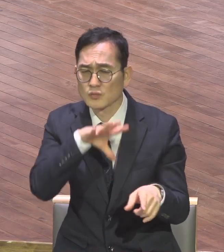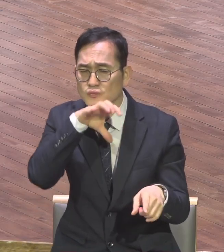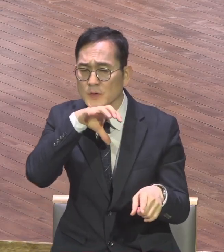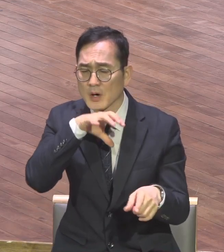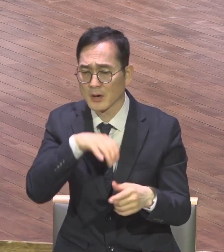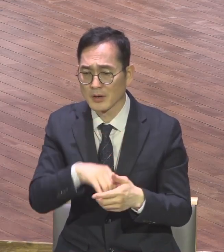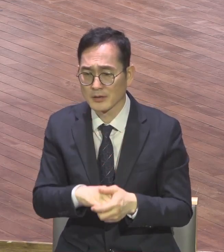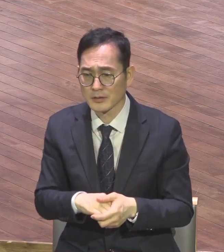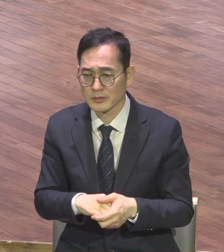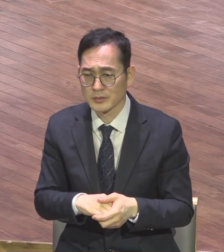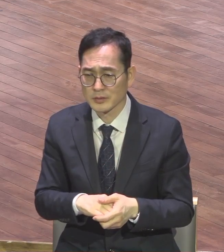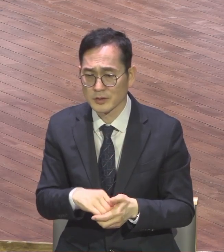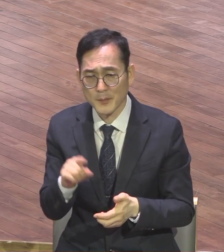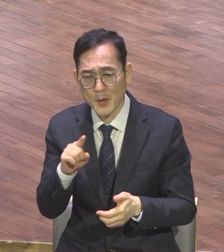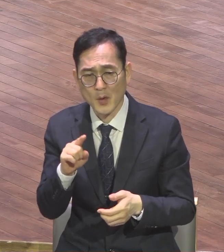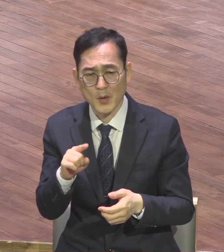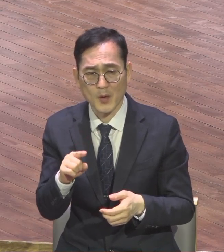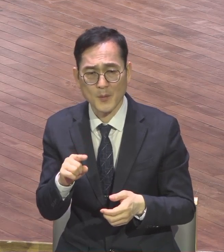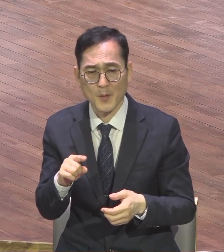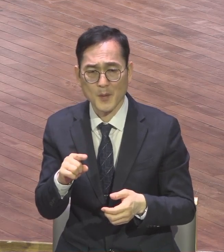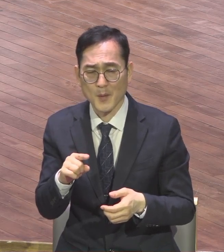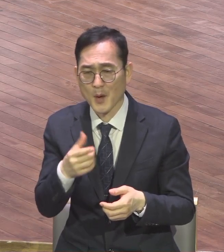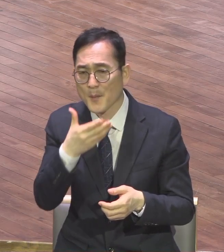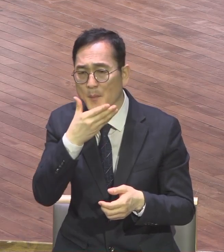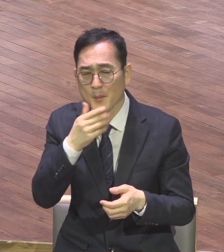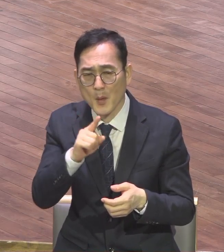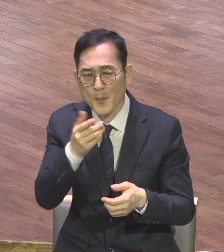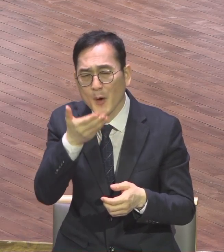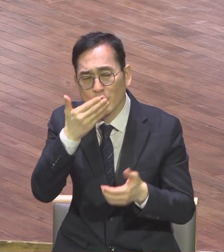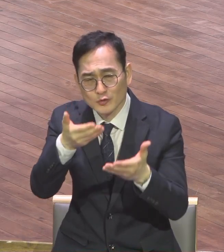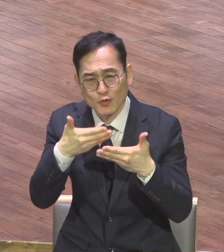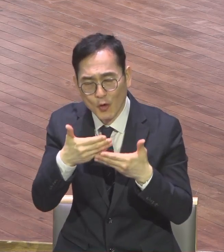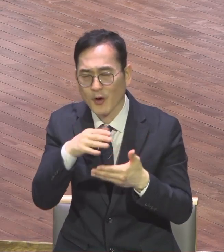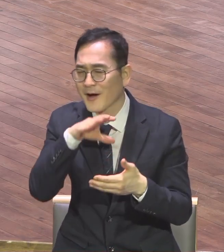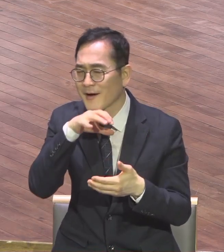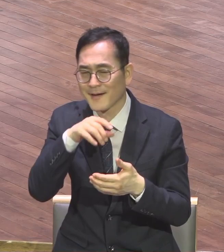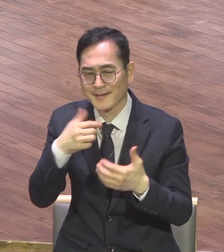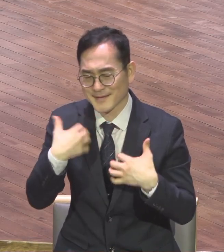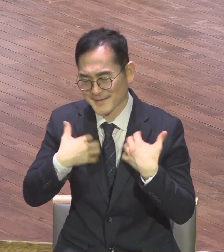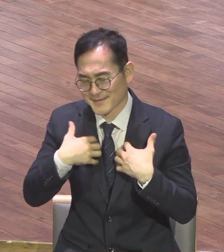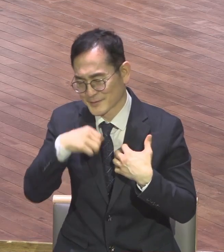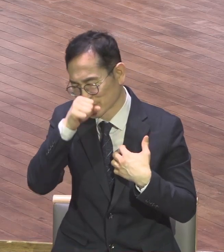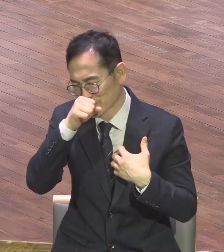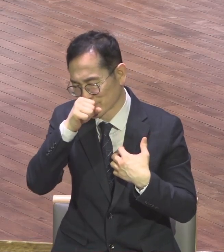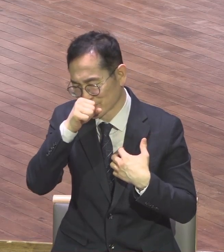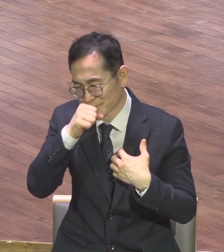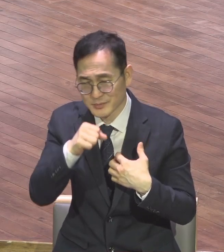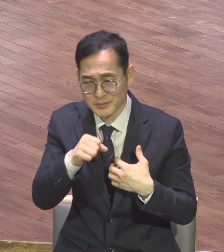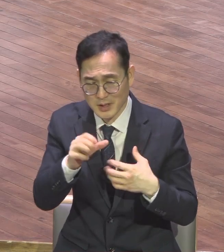웃고, 조금 어려움 목이 좀 마르다, 좀 배고프다 막 불평하고.